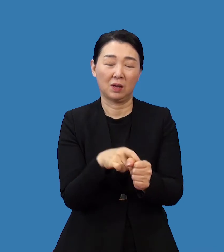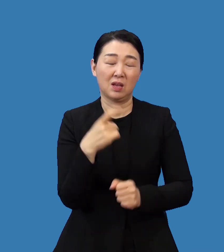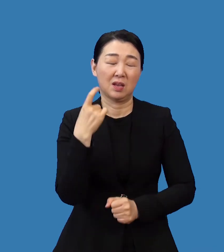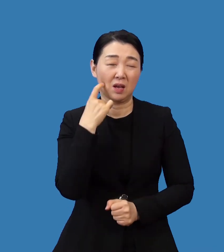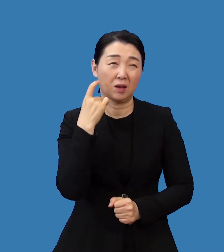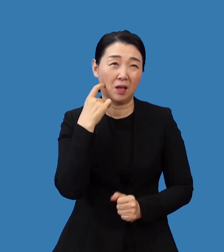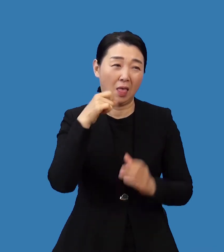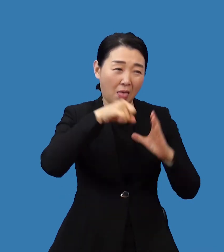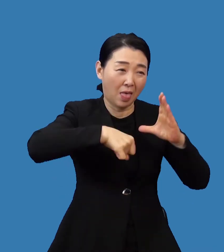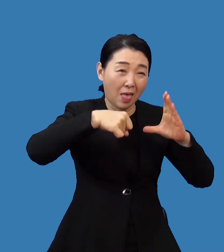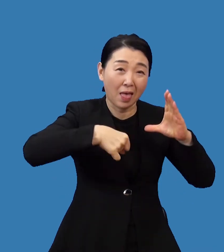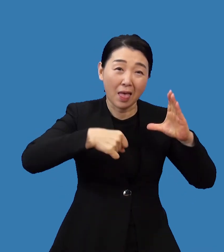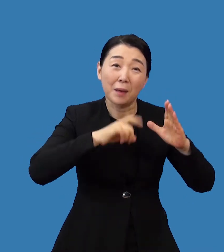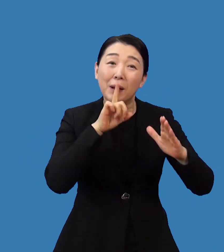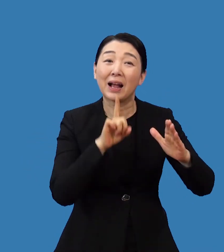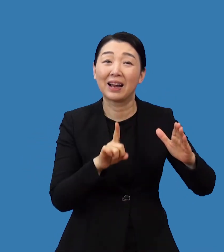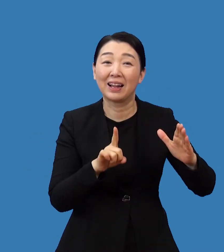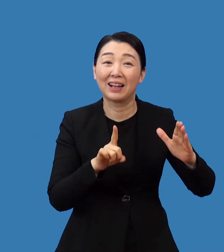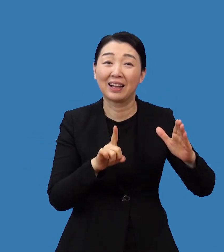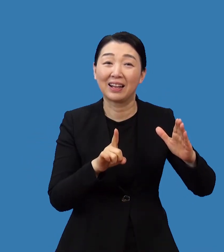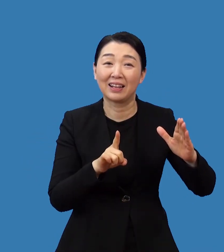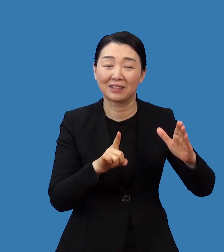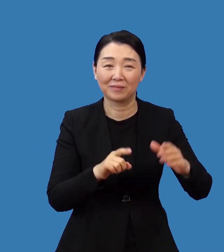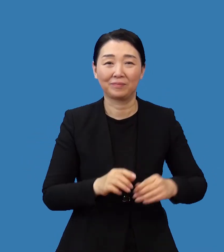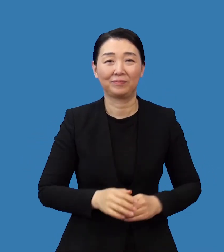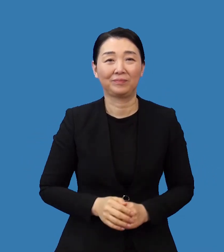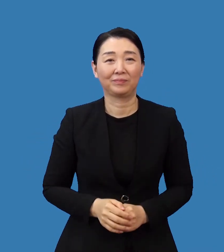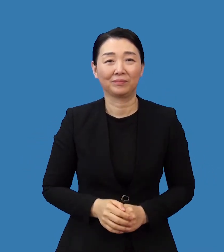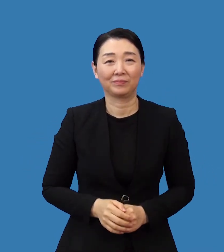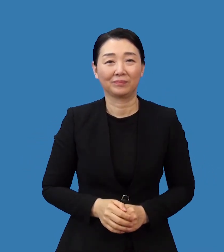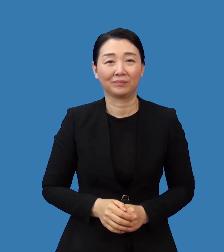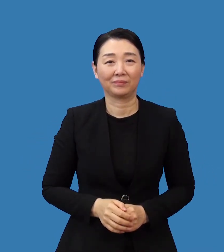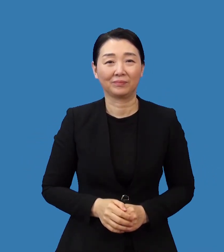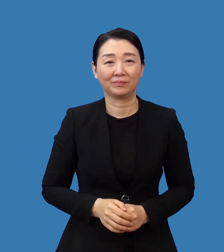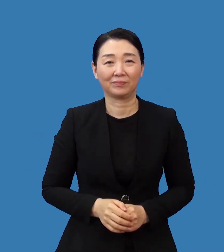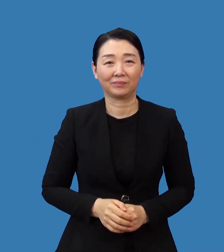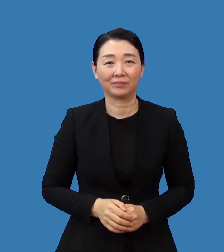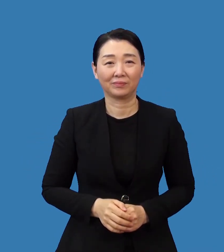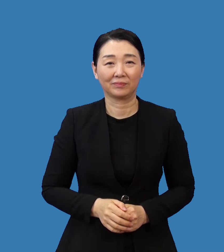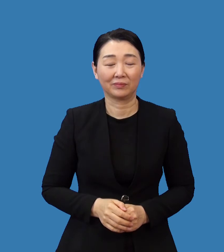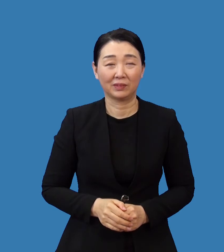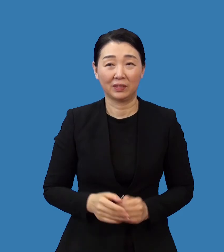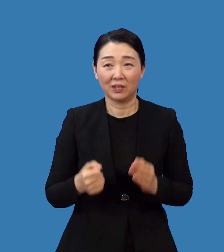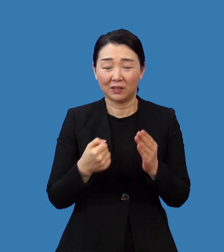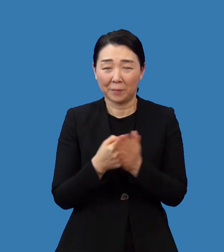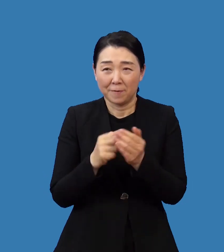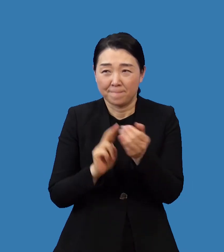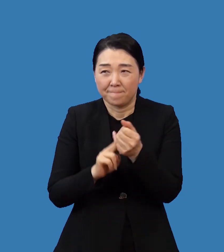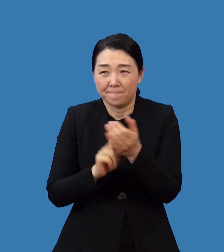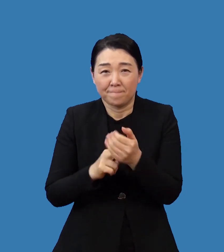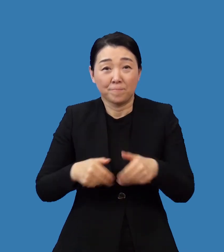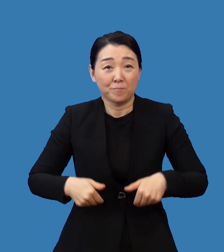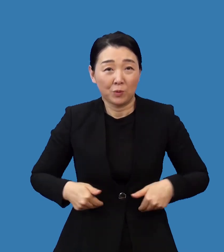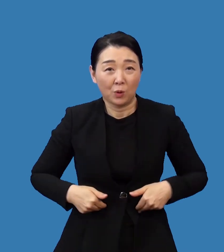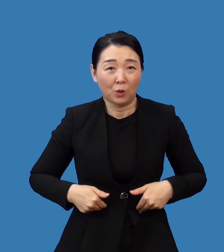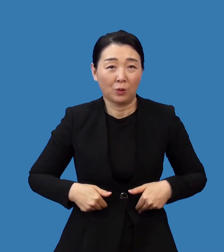퍼뜨리는, 요즘 말로 말하면 가짜 뉴스, 페이크 뉴스일 것이다. 그리고 더 숨어야겠다.